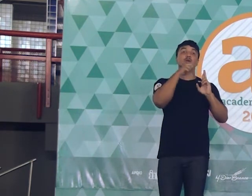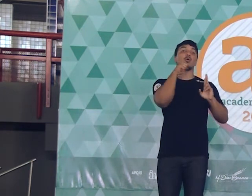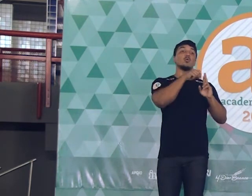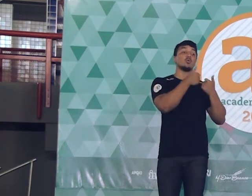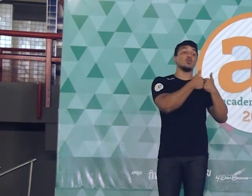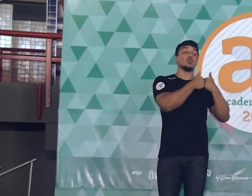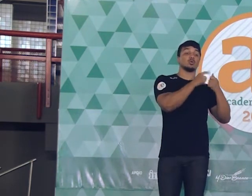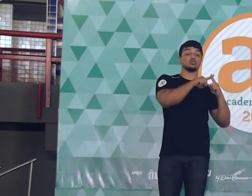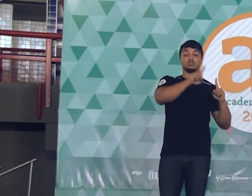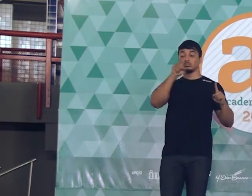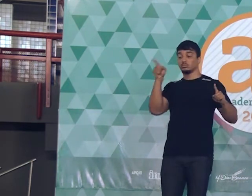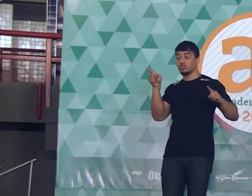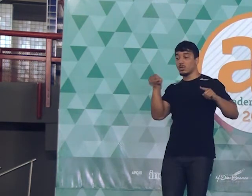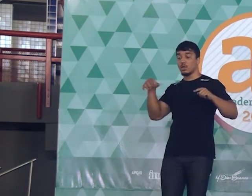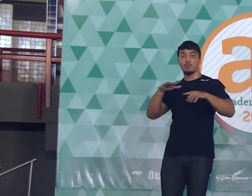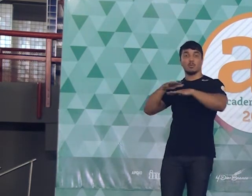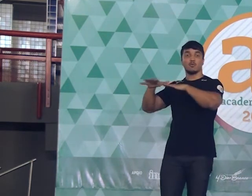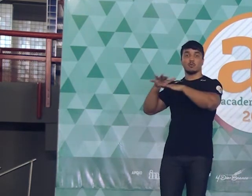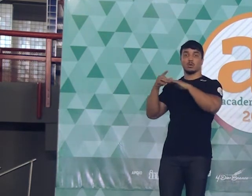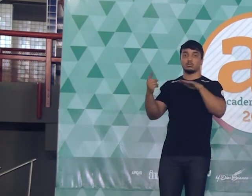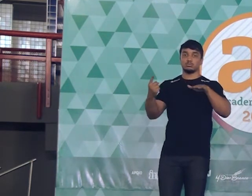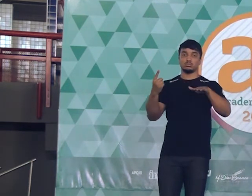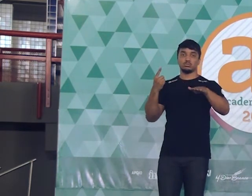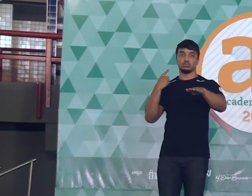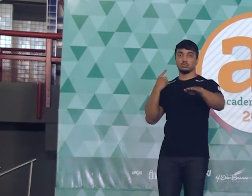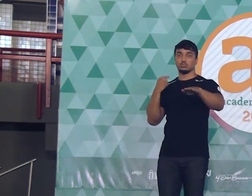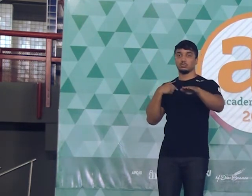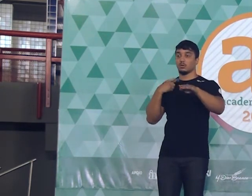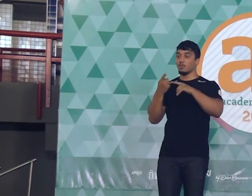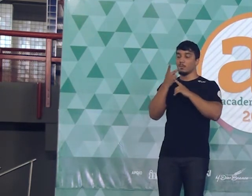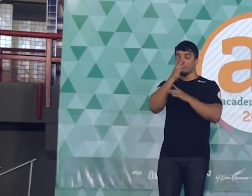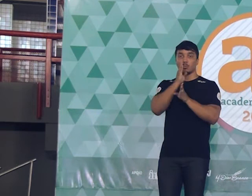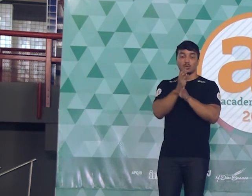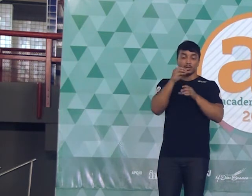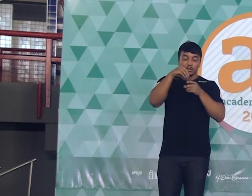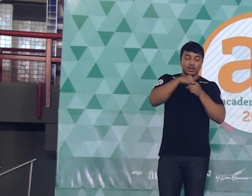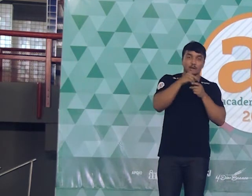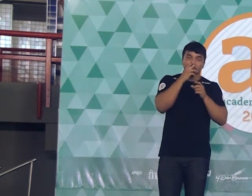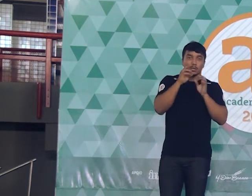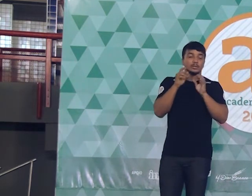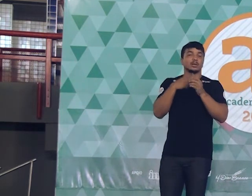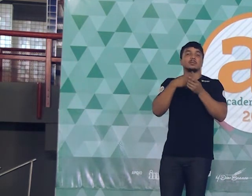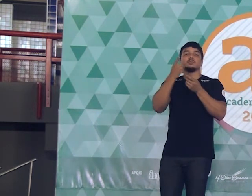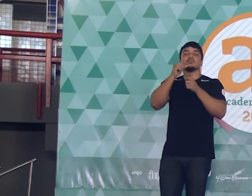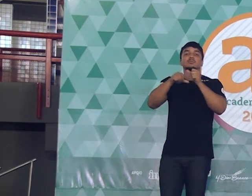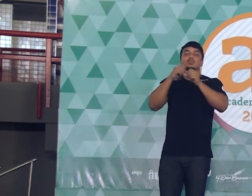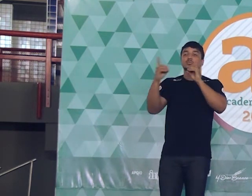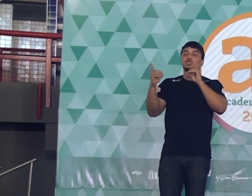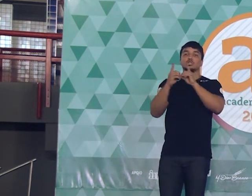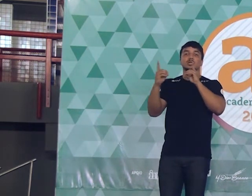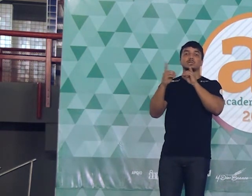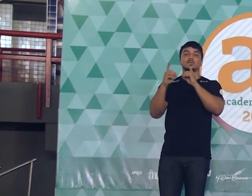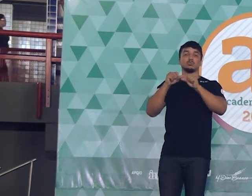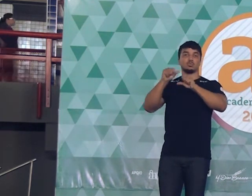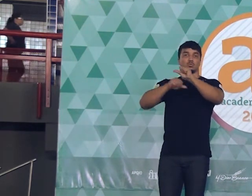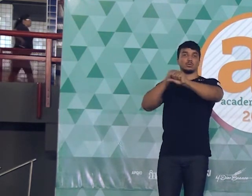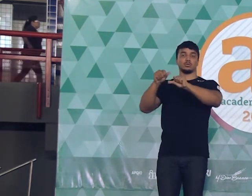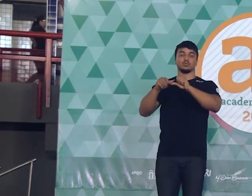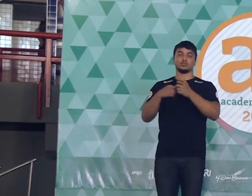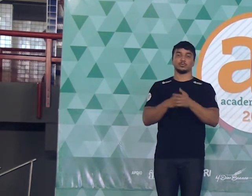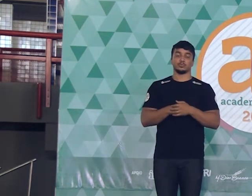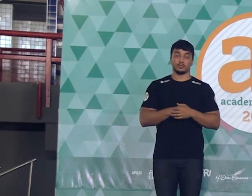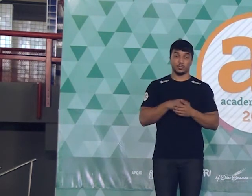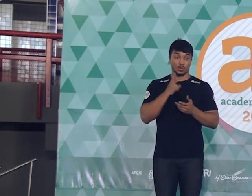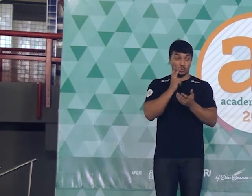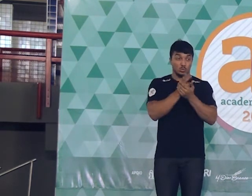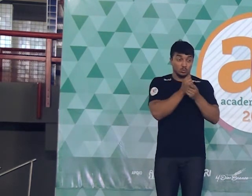a pessoa que estará em movimento em relação ao ônibus, porque você continua tendo essa distância mudando. Então, na física, tudo que você